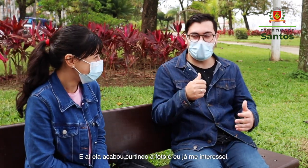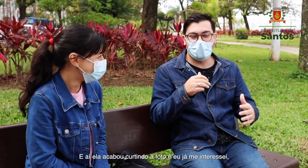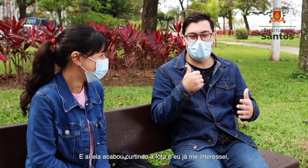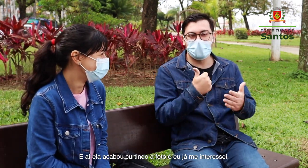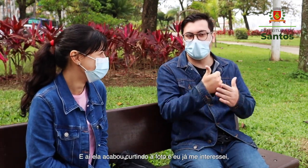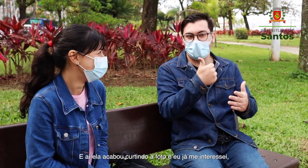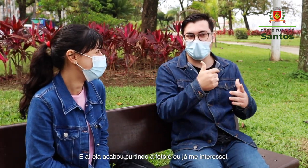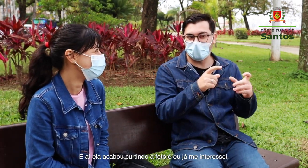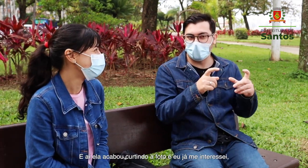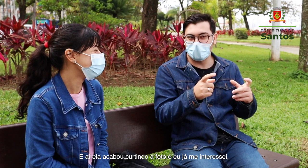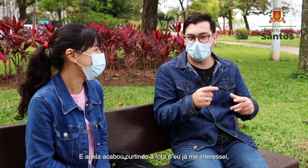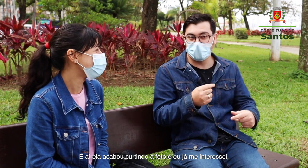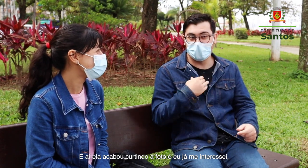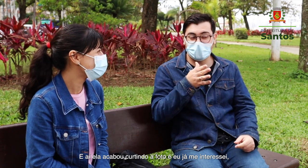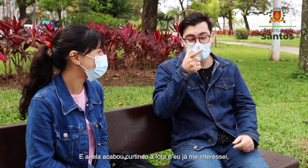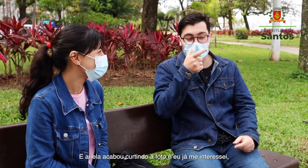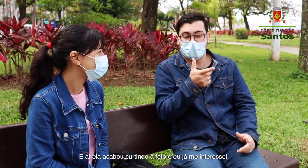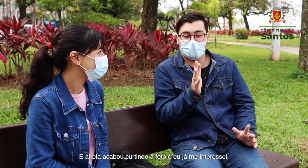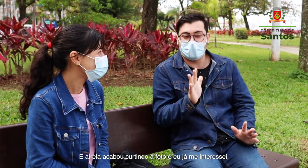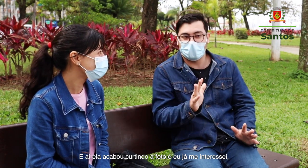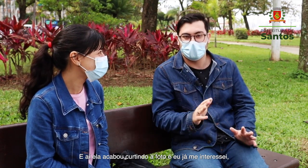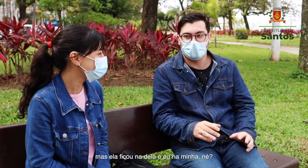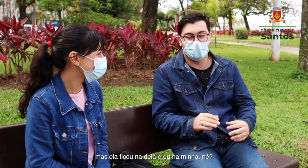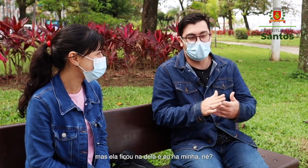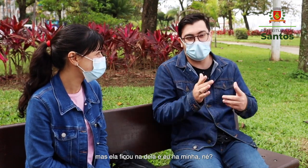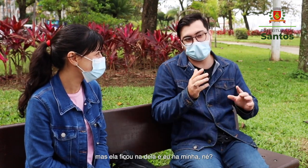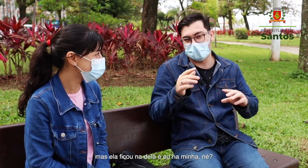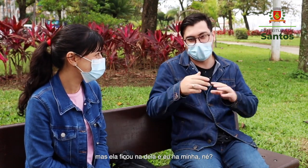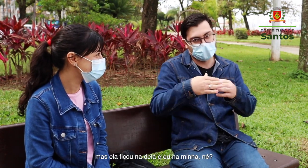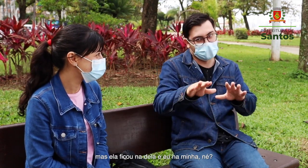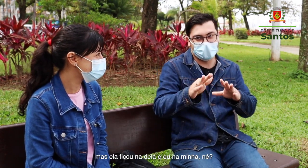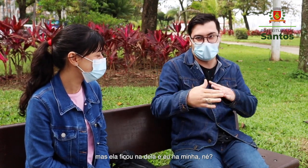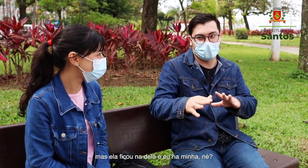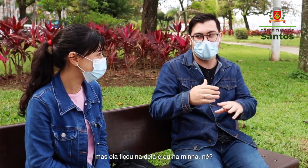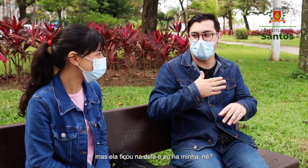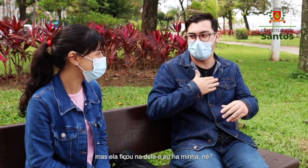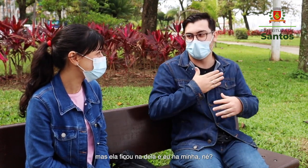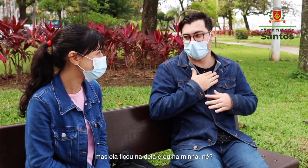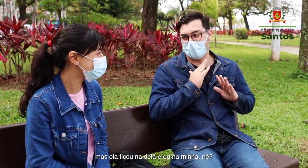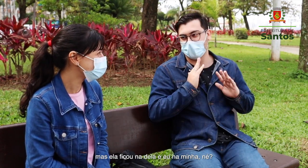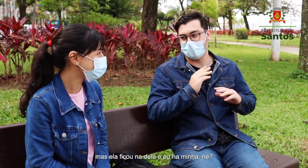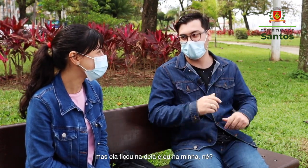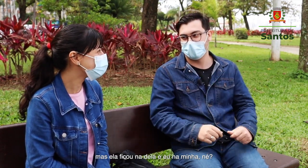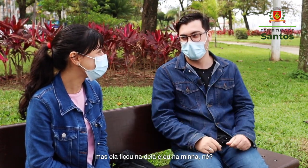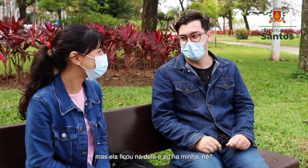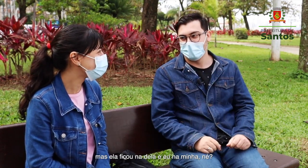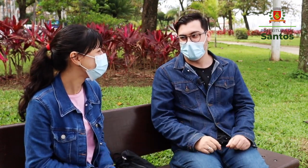acabou curtindo a foto e eu já me interessei. Mas ela ficou na dela e eu na minha, né?